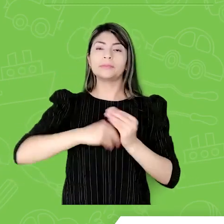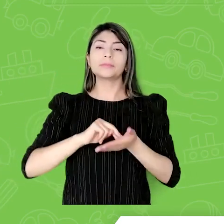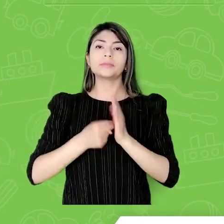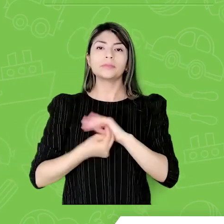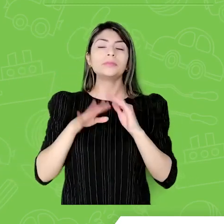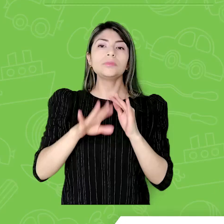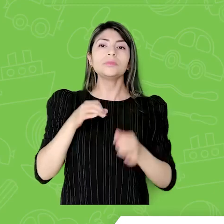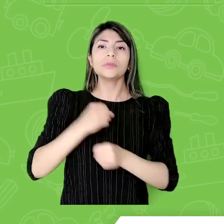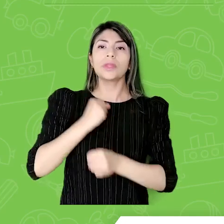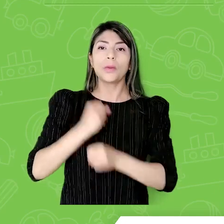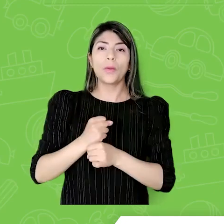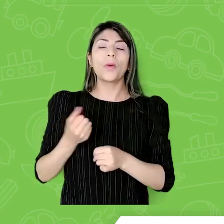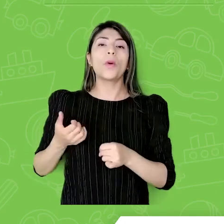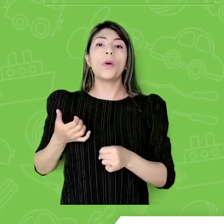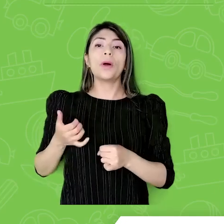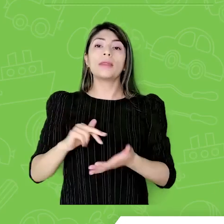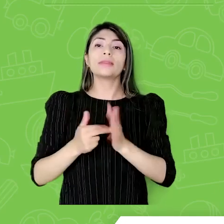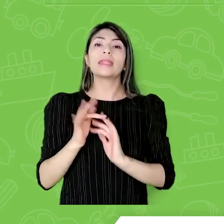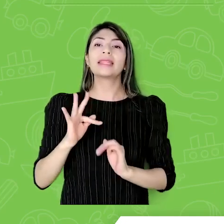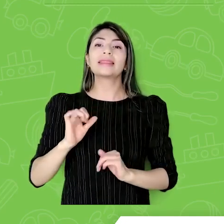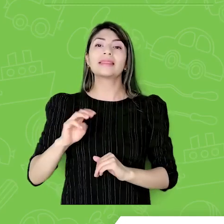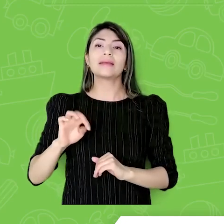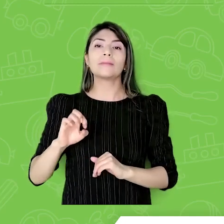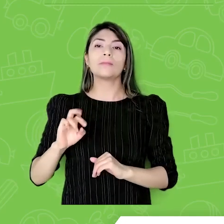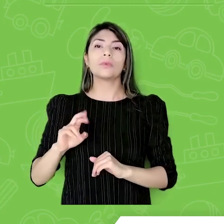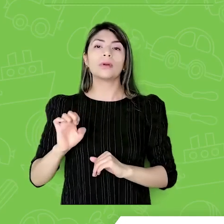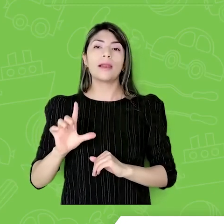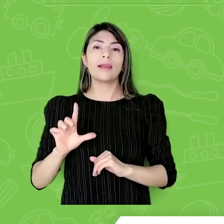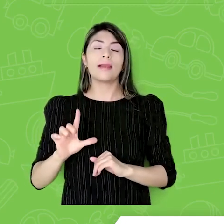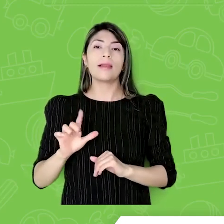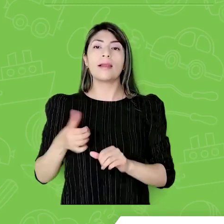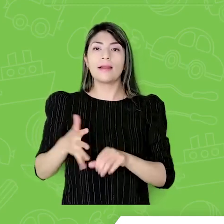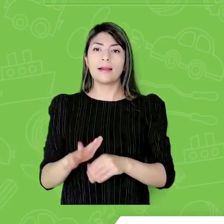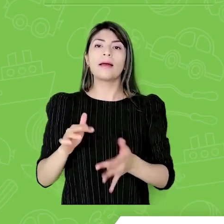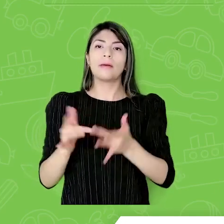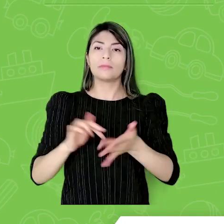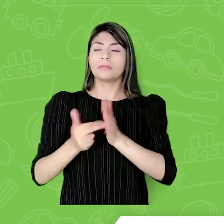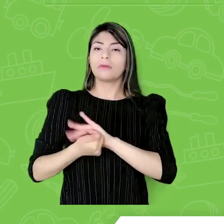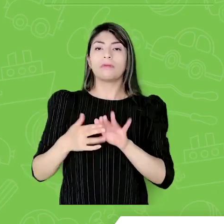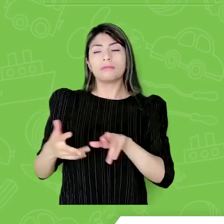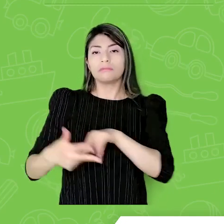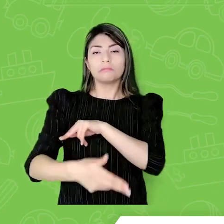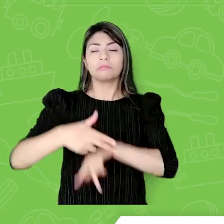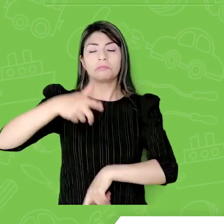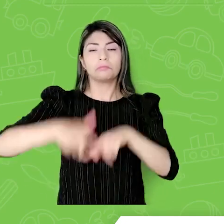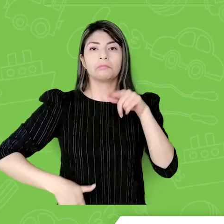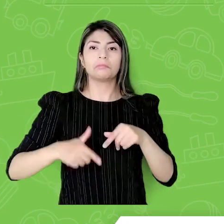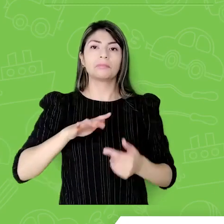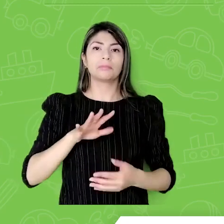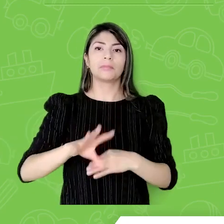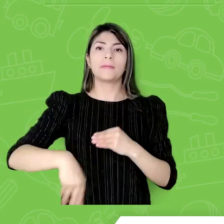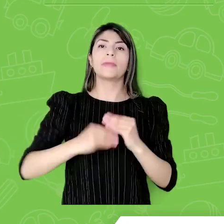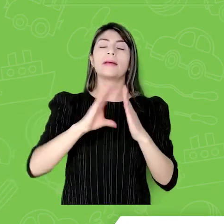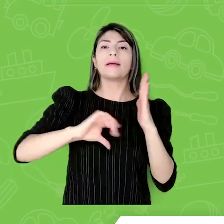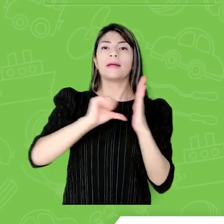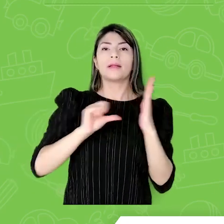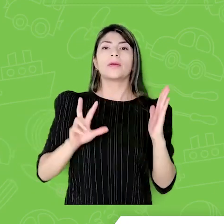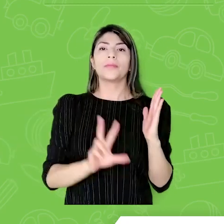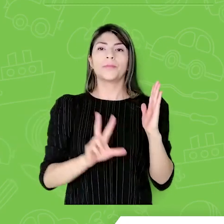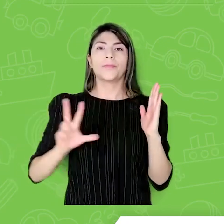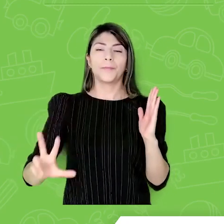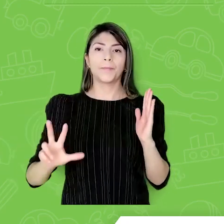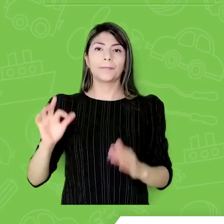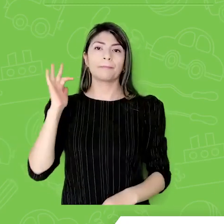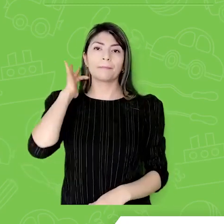modifique. La posesión en un empleo de carácter temporal realizado con base en una lista de elegibles en firme, no causa